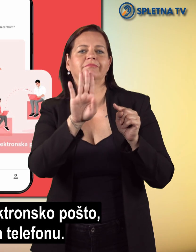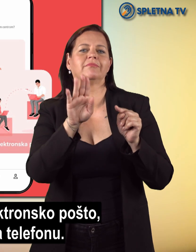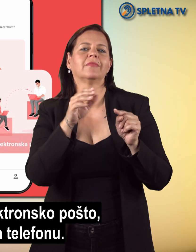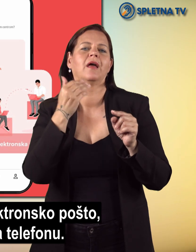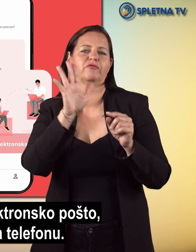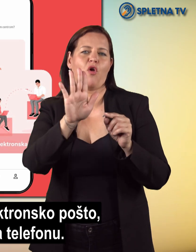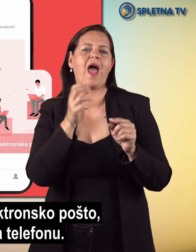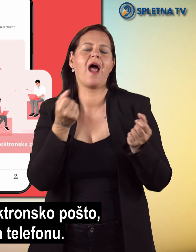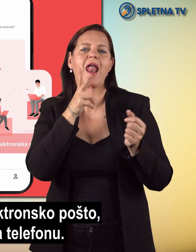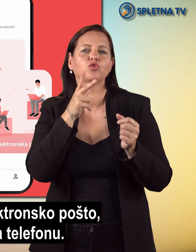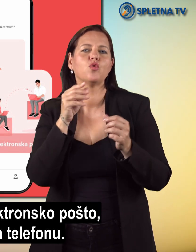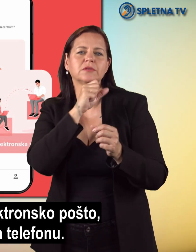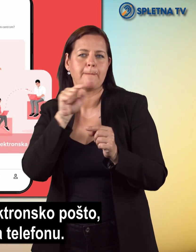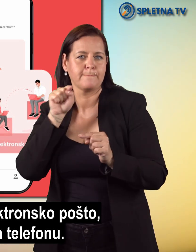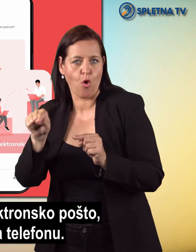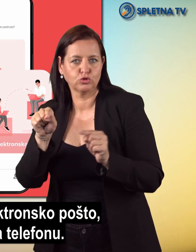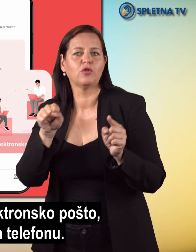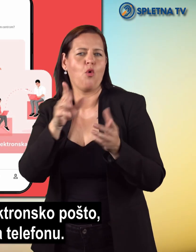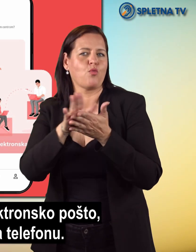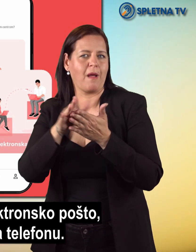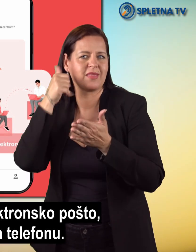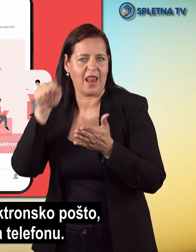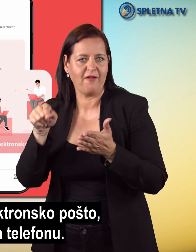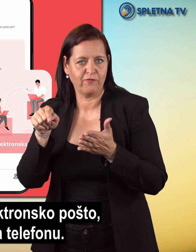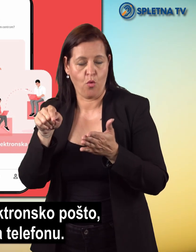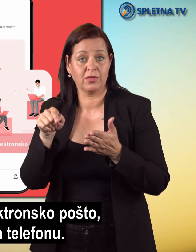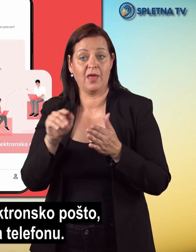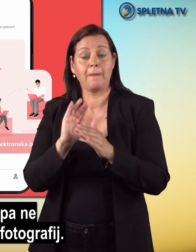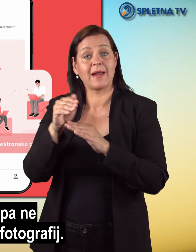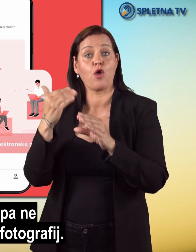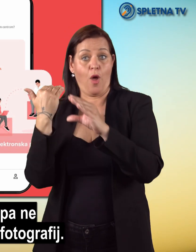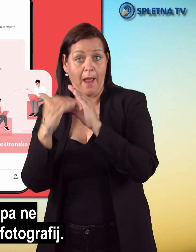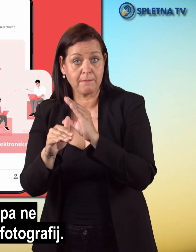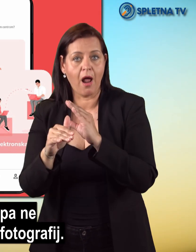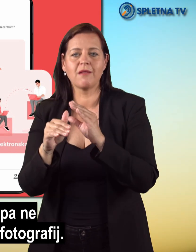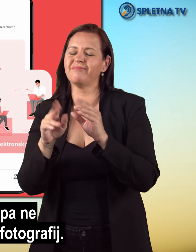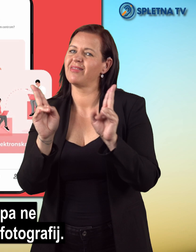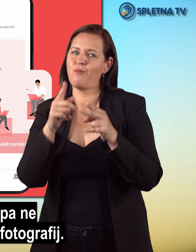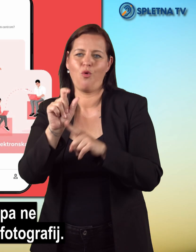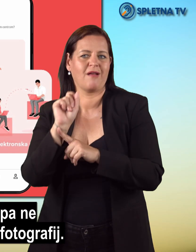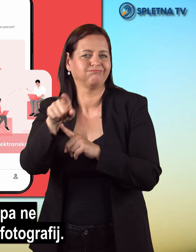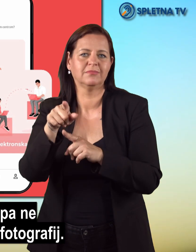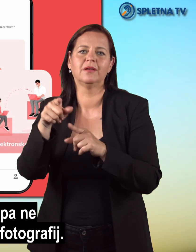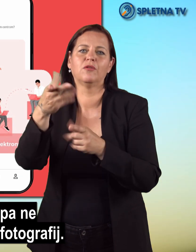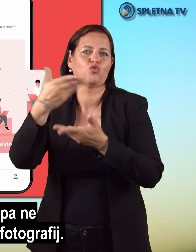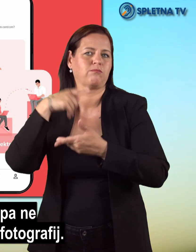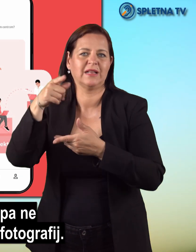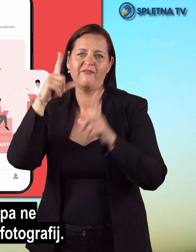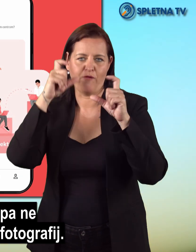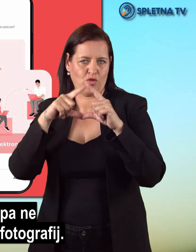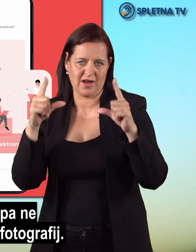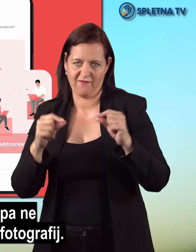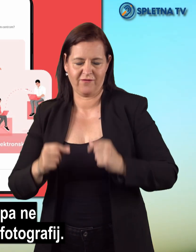v elektronsko pošto, ki jo uporabljate na telefonu. Preko e-pošte pa ne morejo sprejemati fotografij.